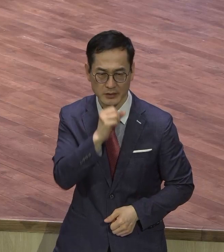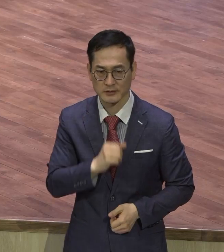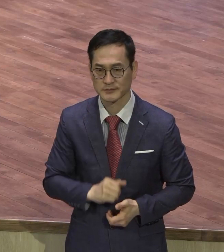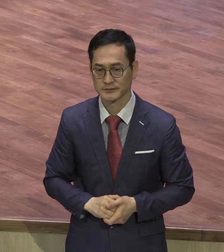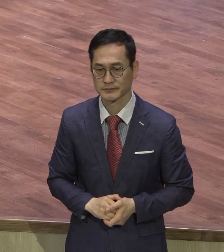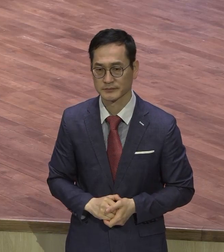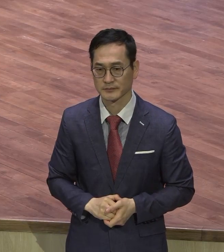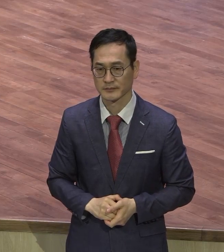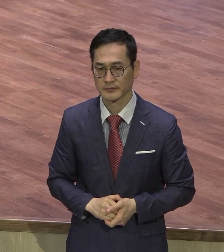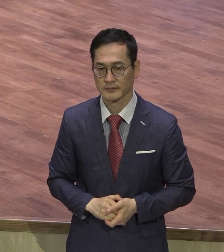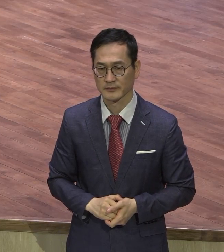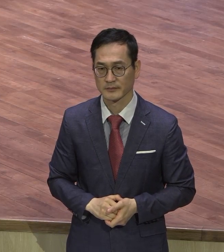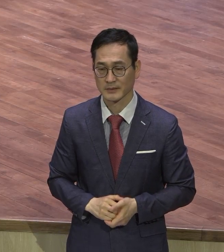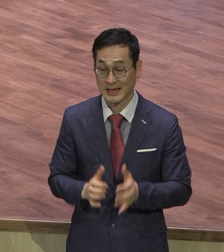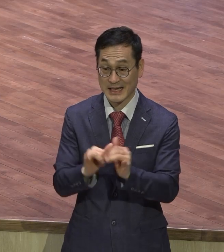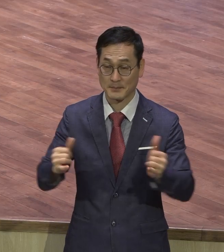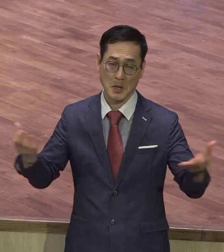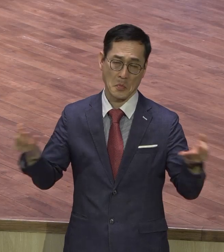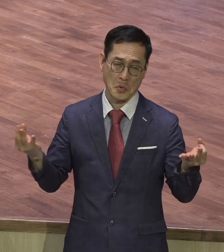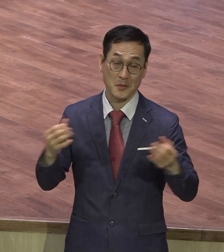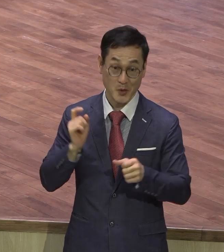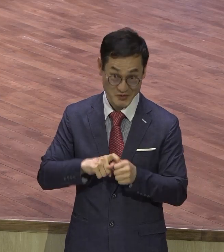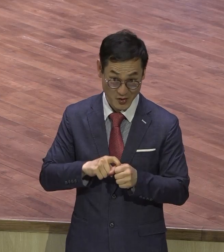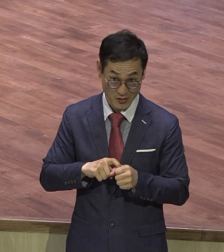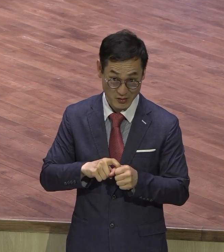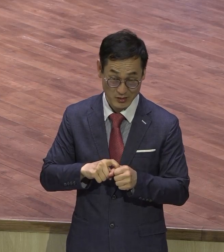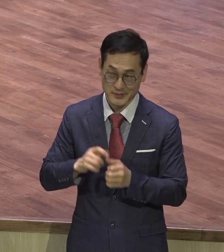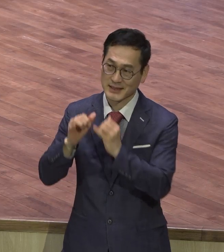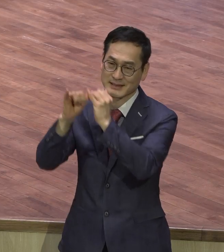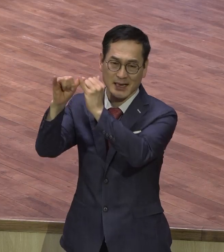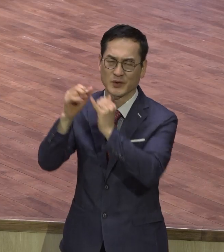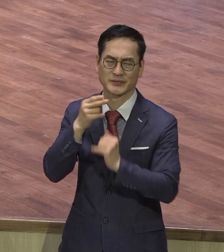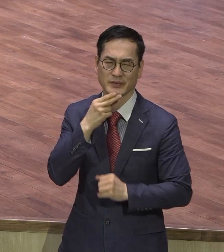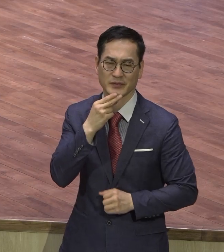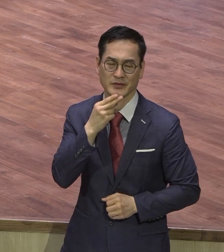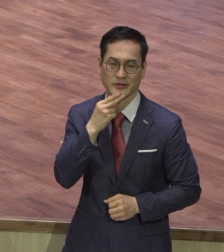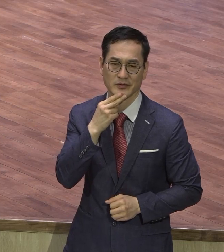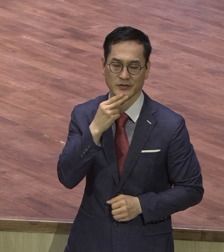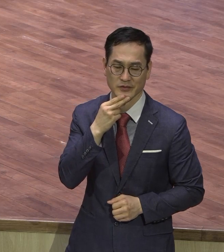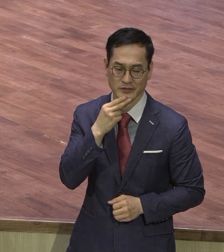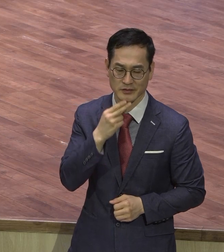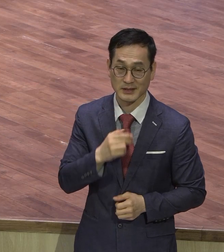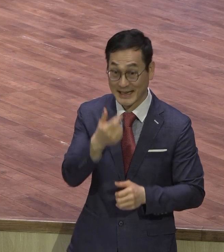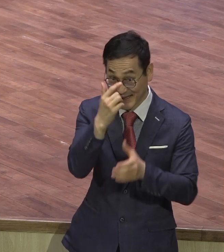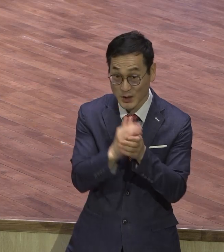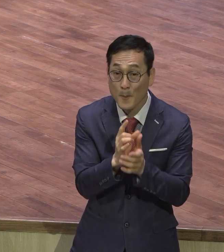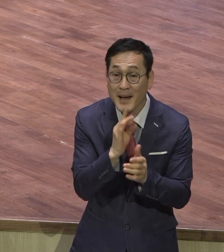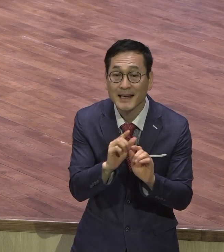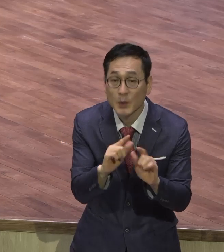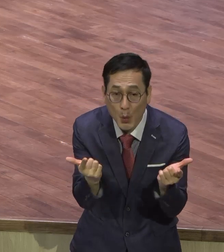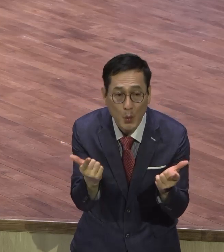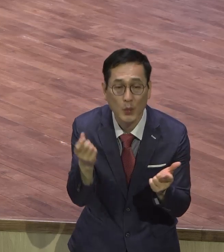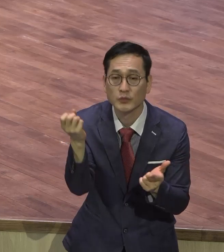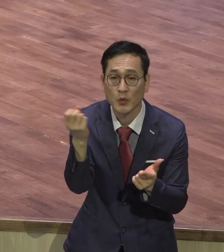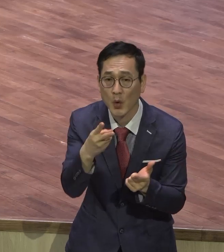상이 없습니다. 사람 앞에 보이려고 하는 것은 무슨 말입니까? 기도뿐만 아니에요. 기도뿐만